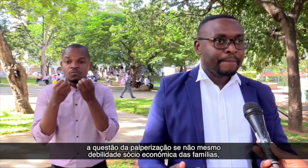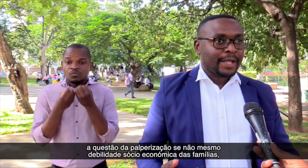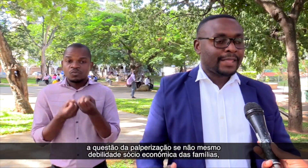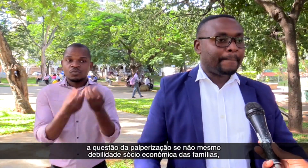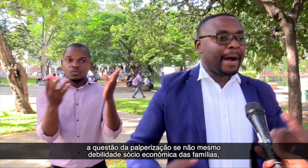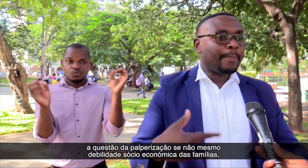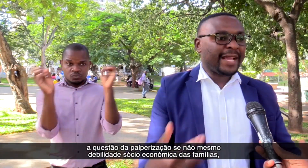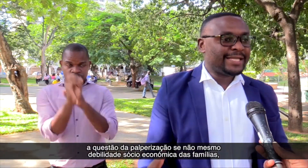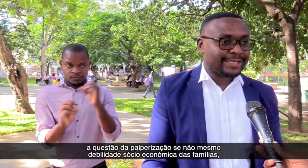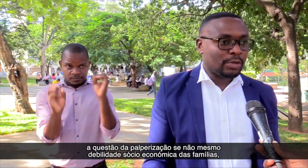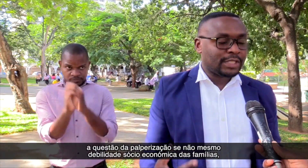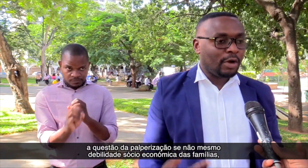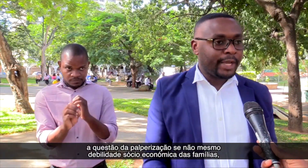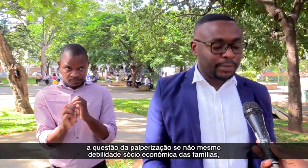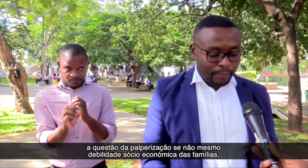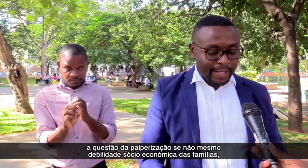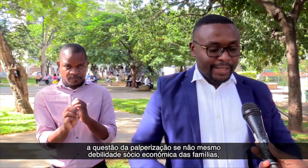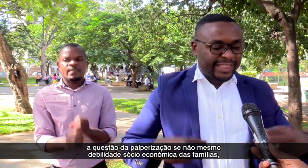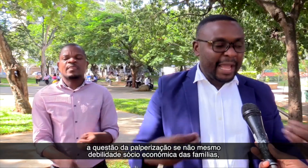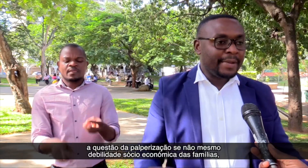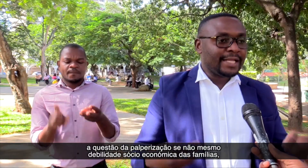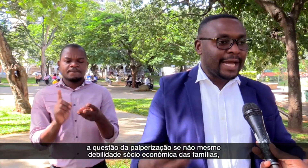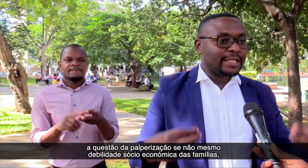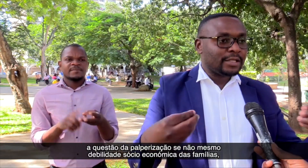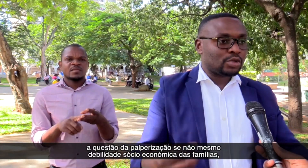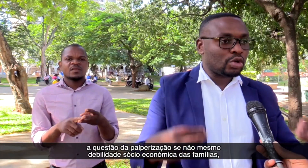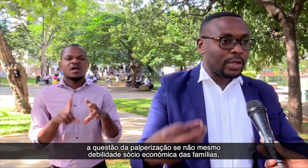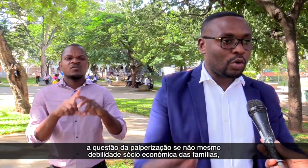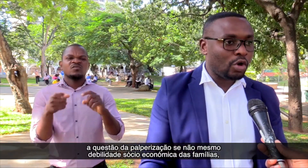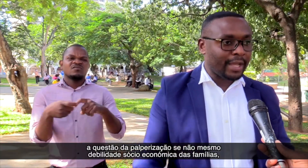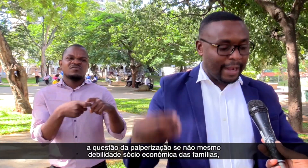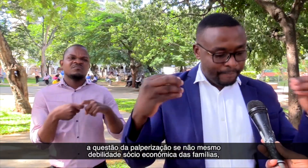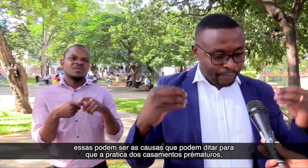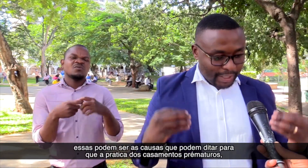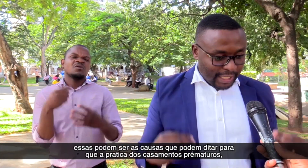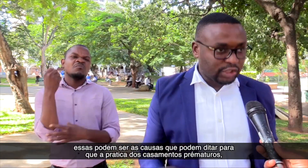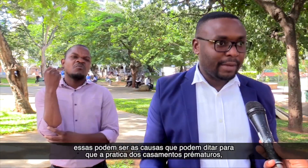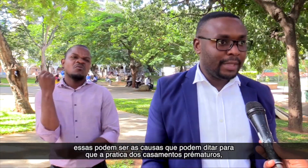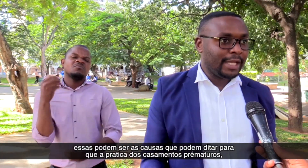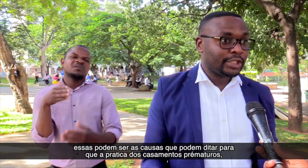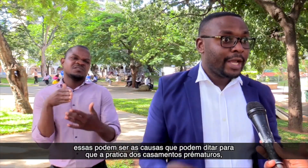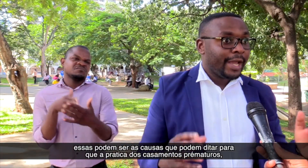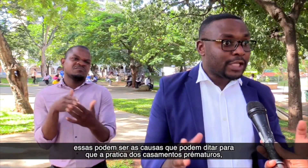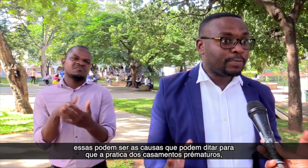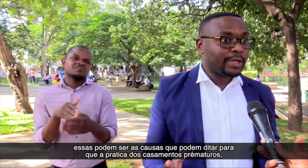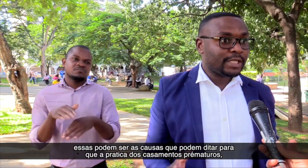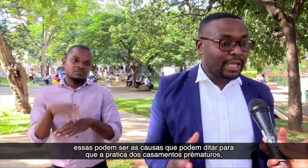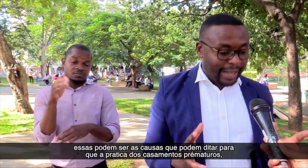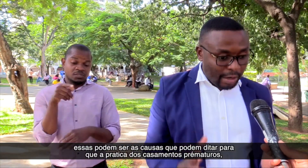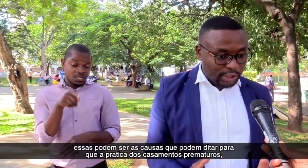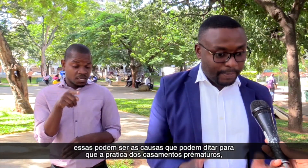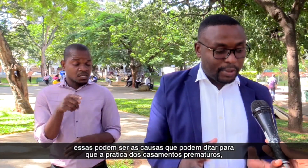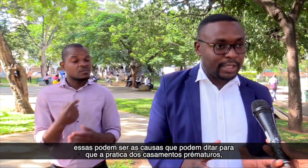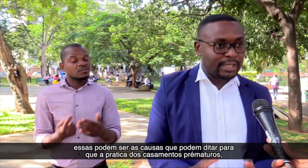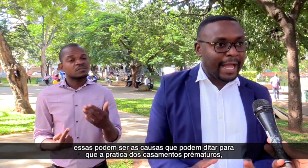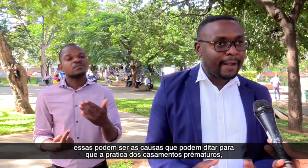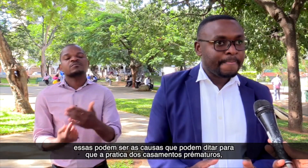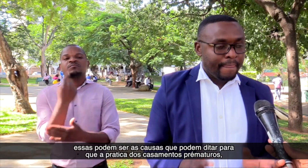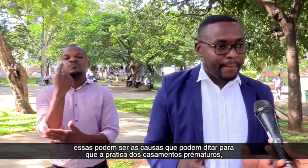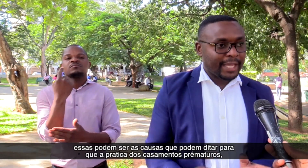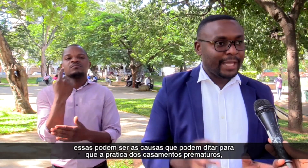questão da pauperização, se não mesmo debilidade socioeconômica das famílias. essas podem ser causas que